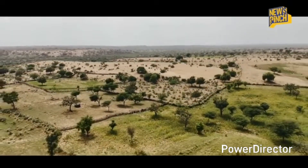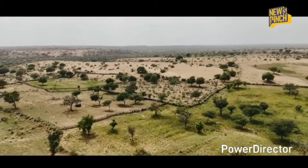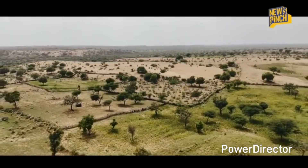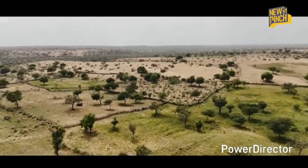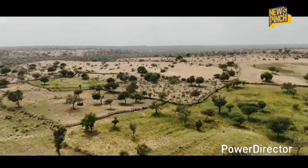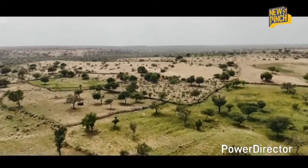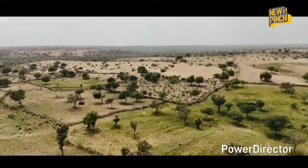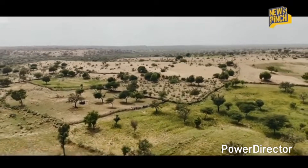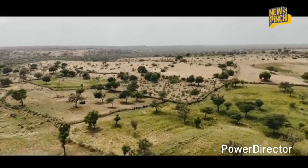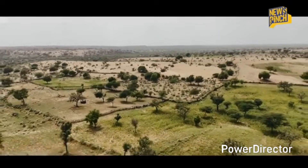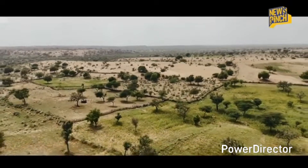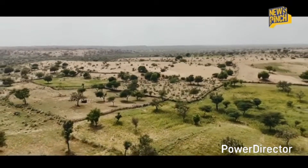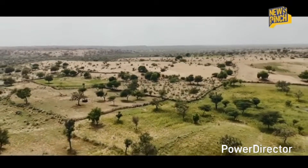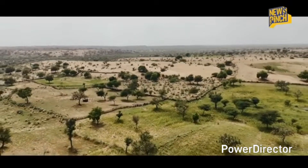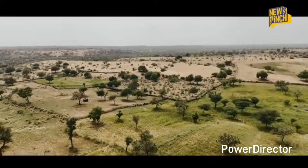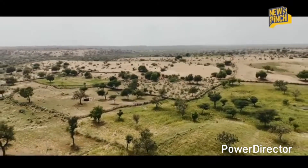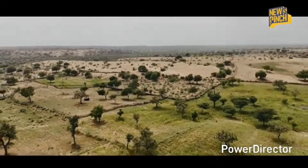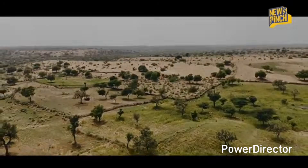दरवाने बरसा।